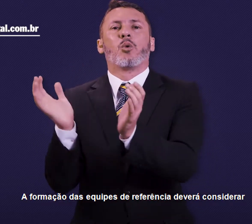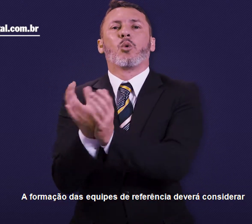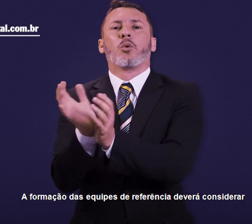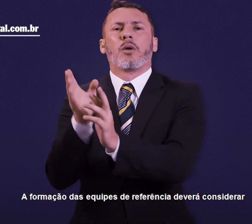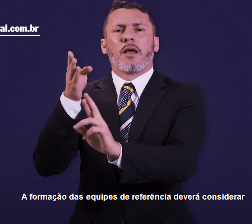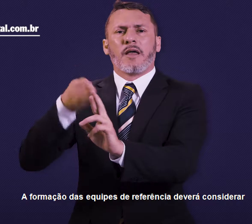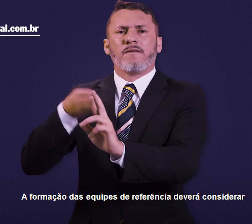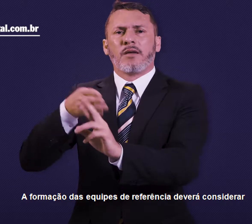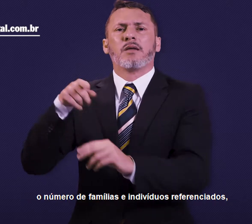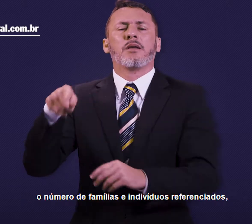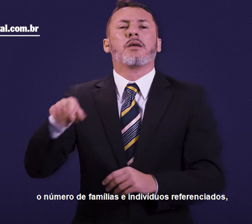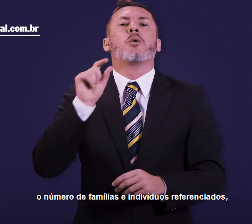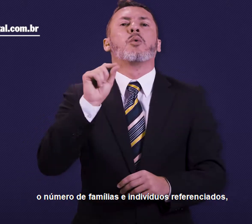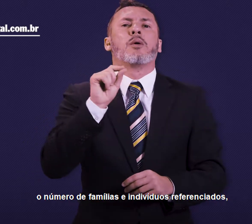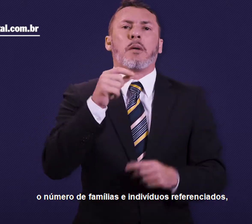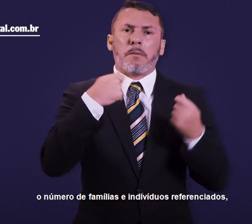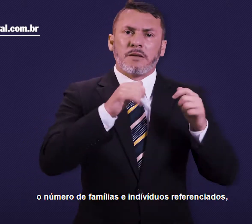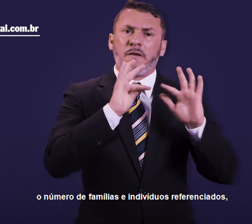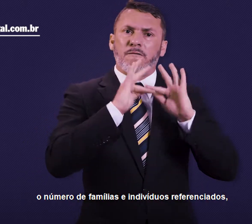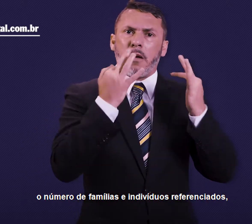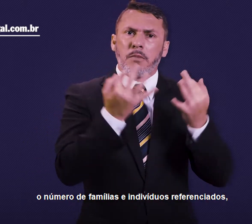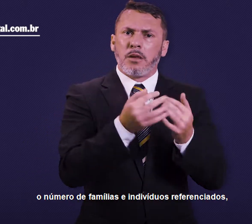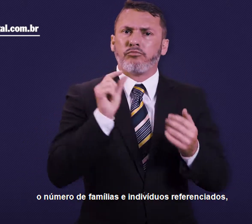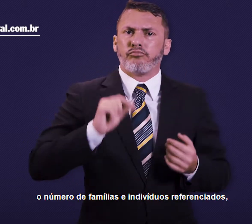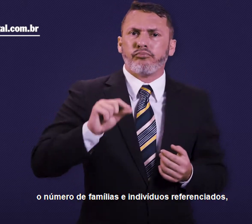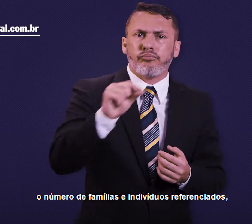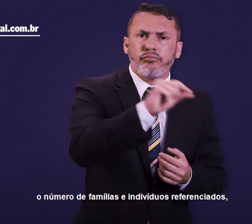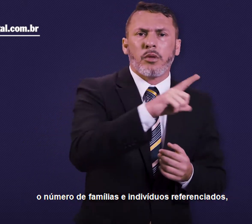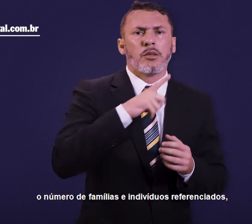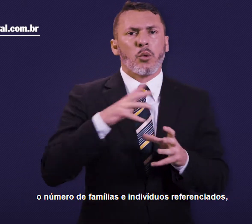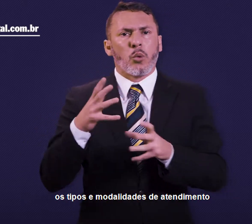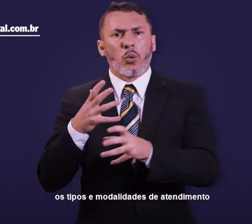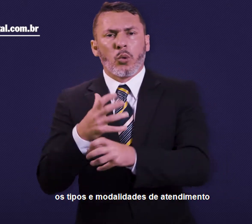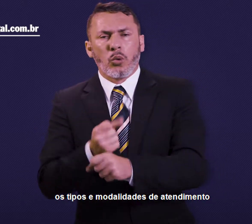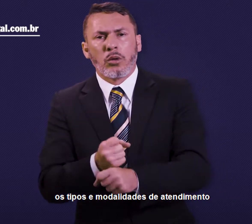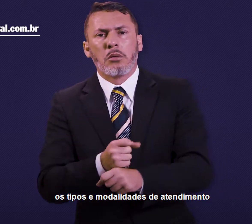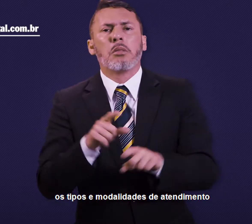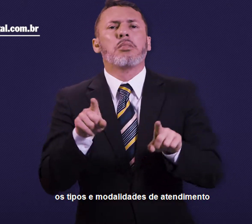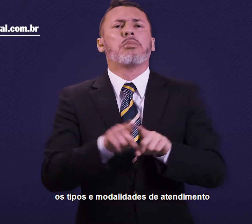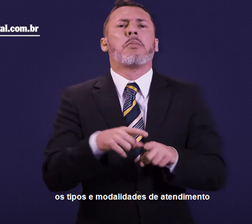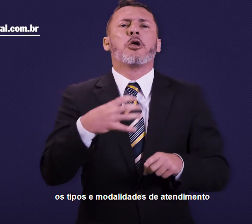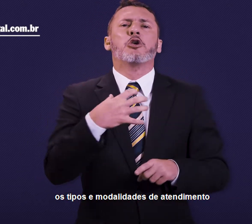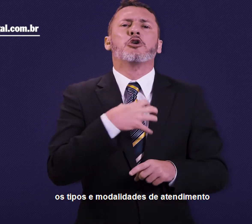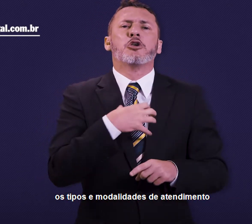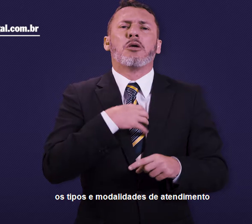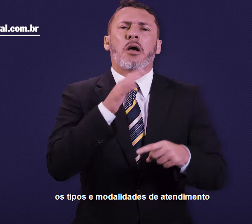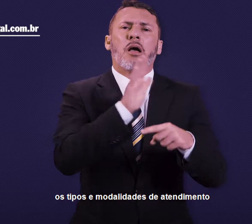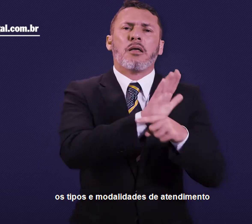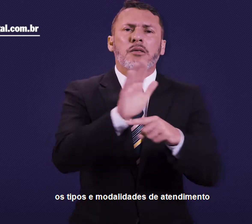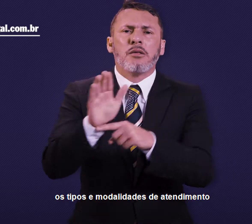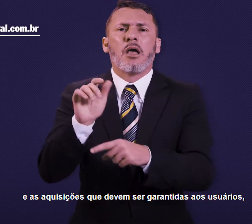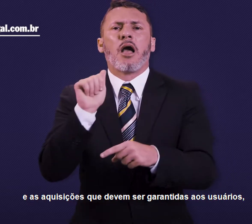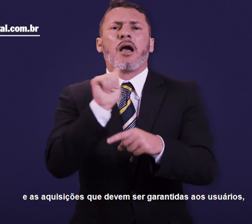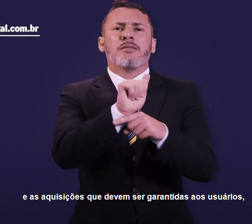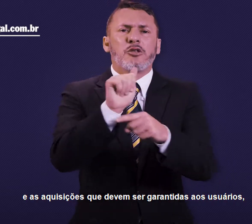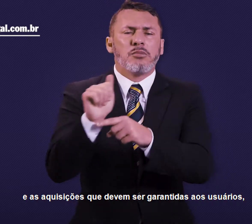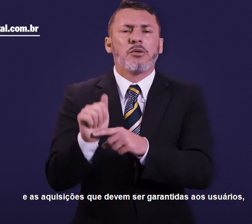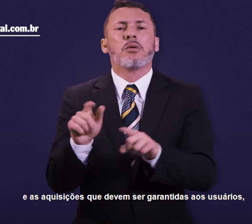deverá considerar o número de famílias e indivíduos referenciados, os tipos e modalidades de atendimento e as aquisições